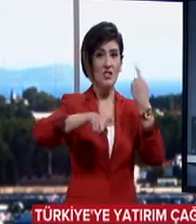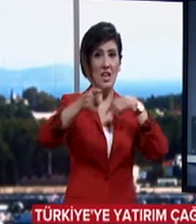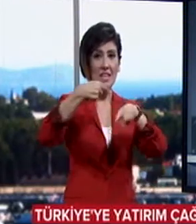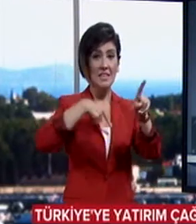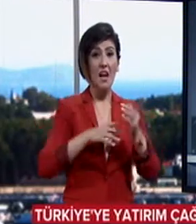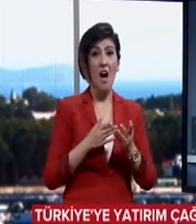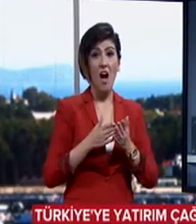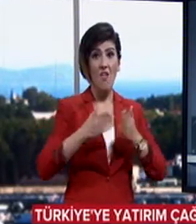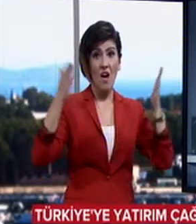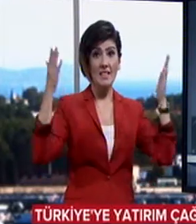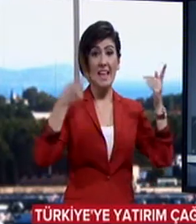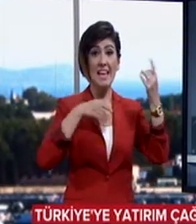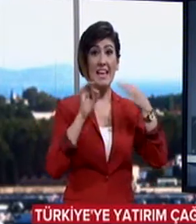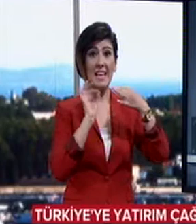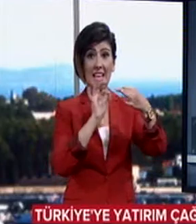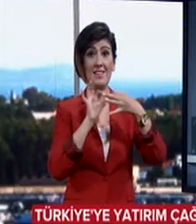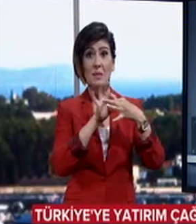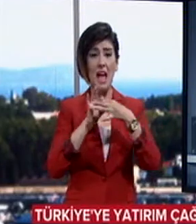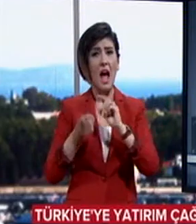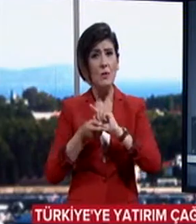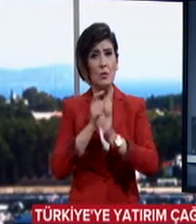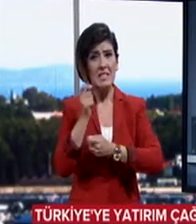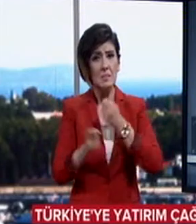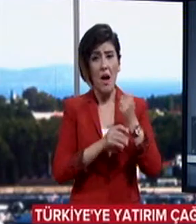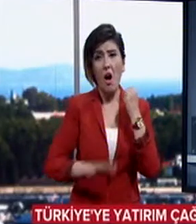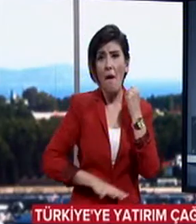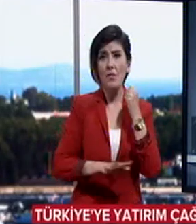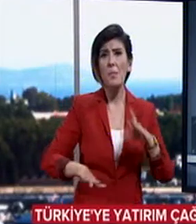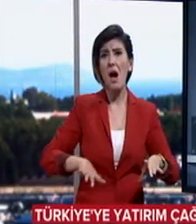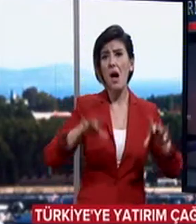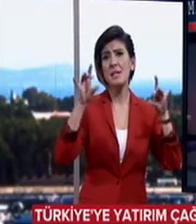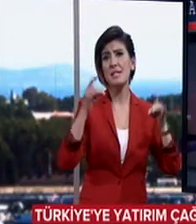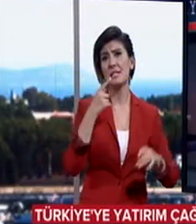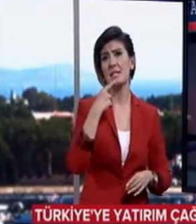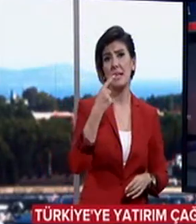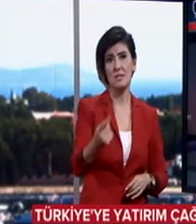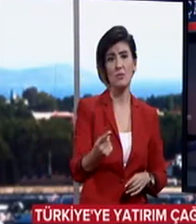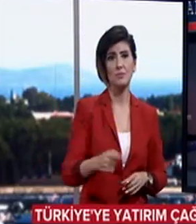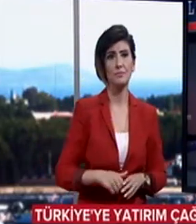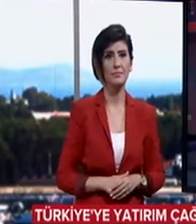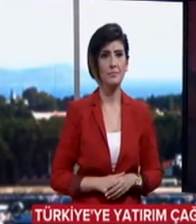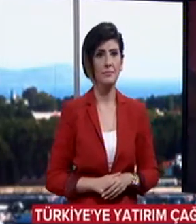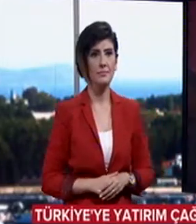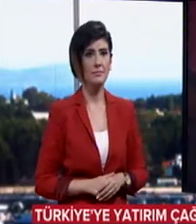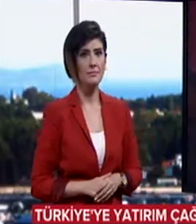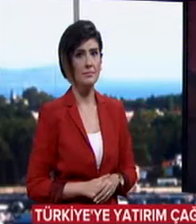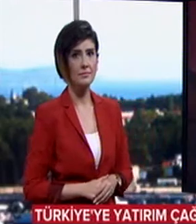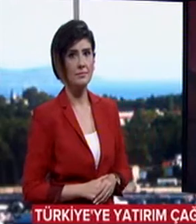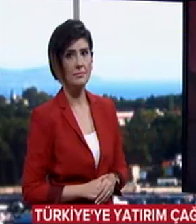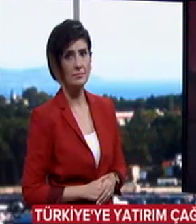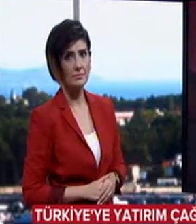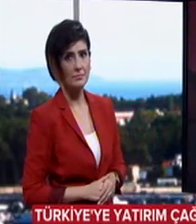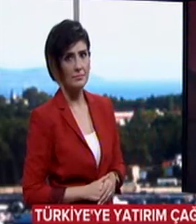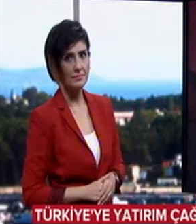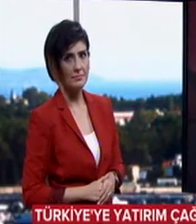artırarak iletişimle ilgili her türlü hizmete yönelik altyapıyı hazır hale getiriyoruz diye konuştu.